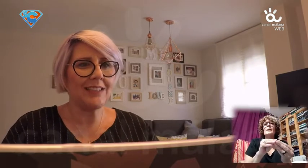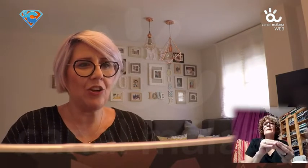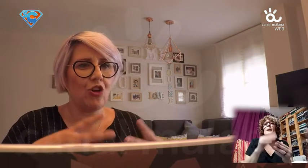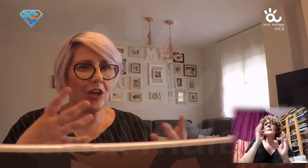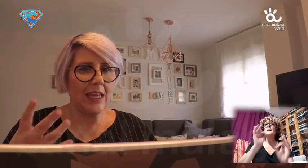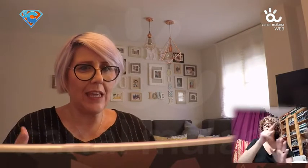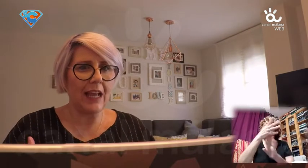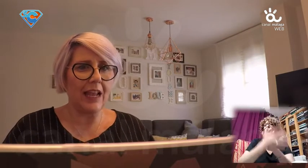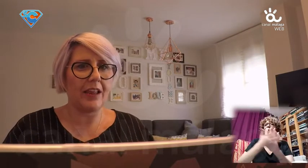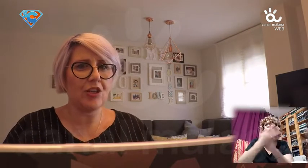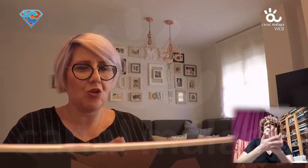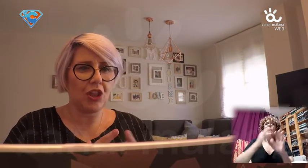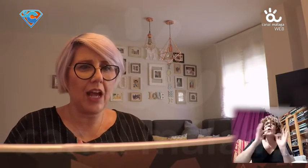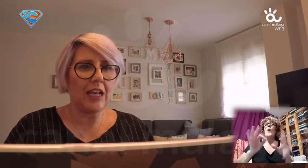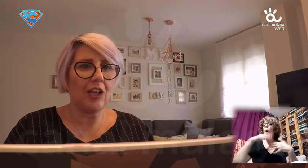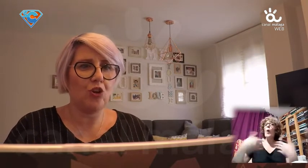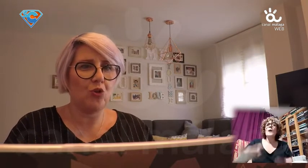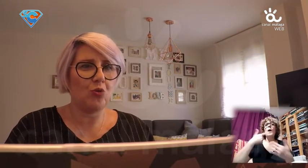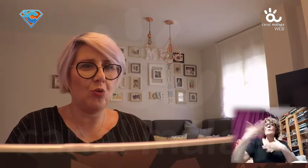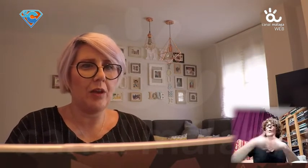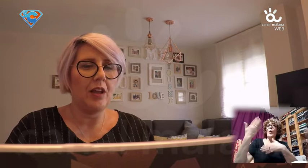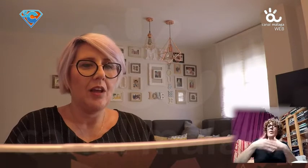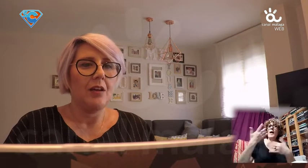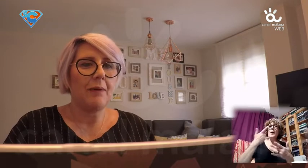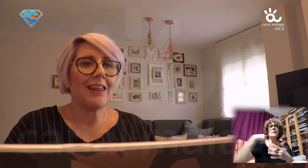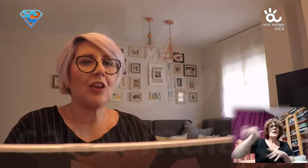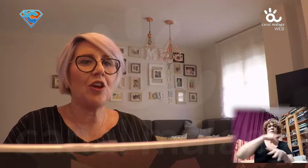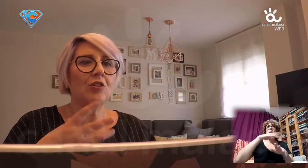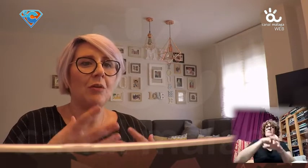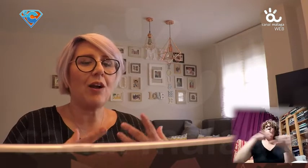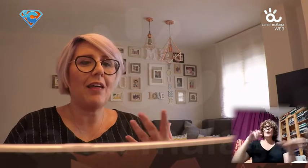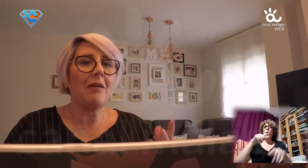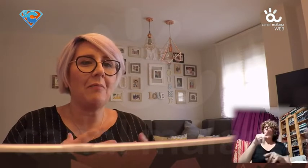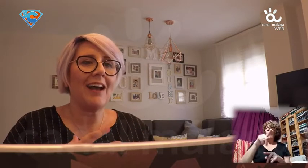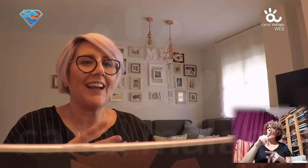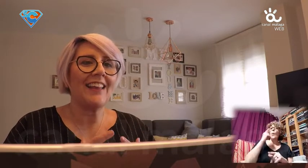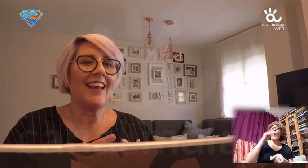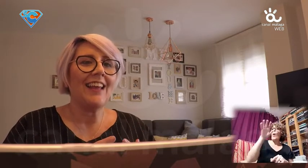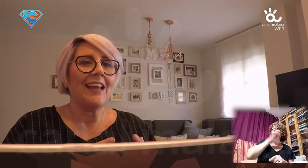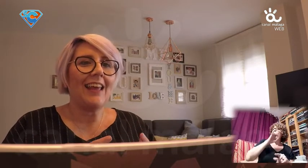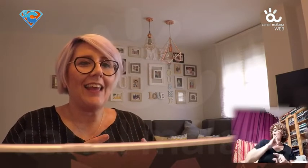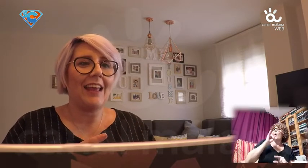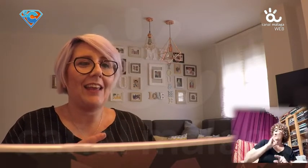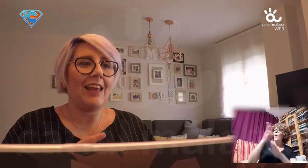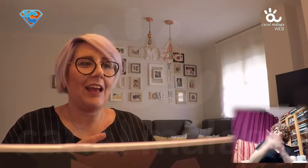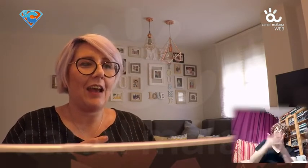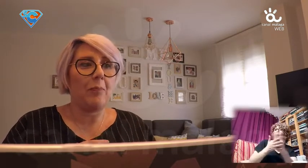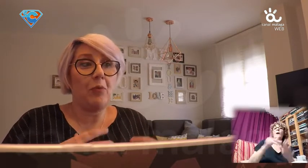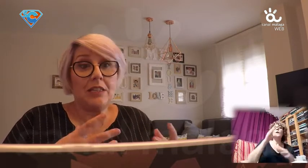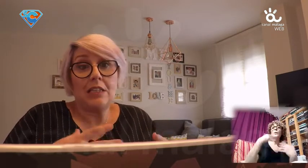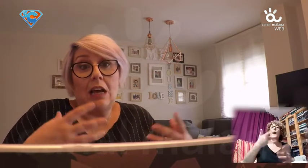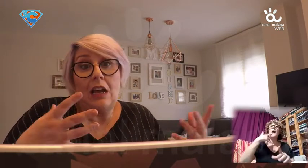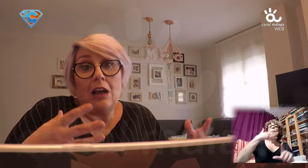las nuevas tecnologías, las redes sociales, los youtubers. Parece que nos encontramos cada vez más gente